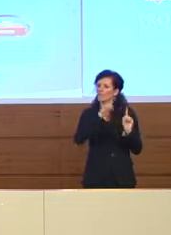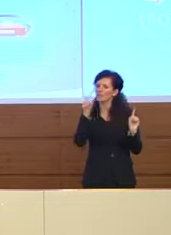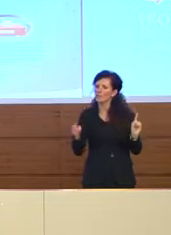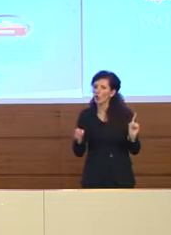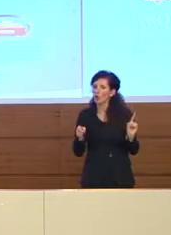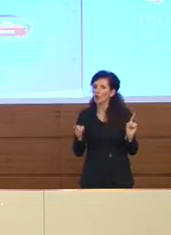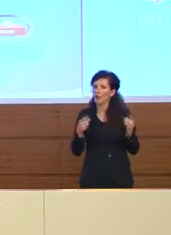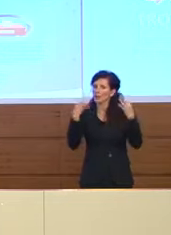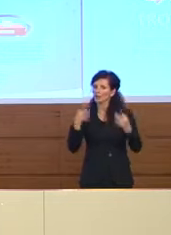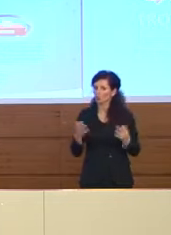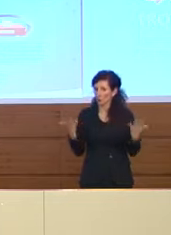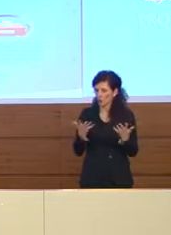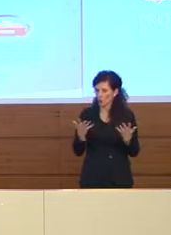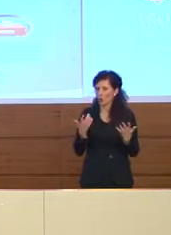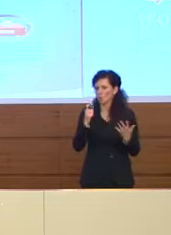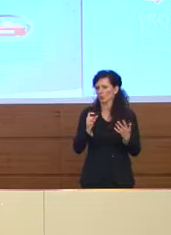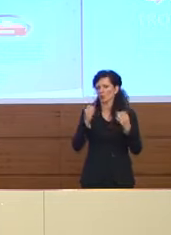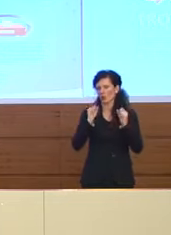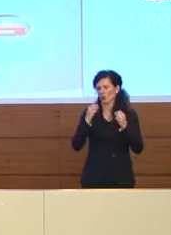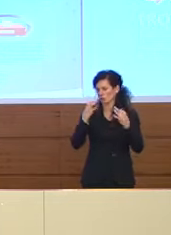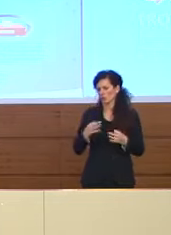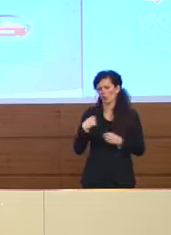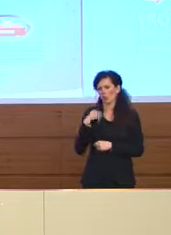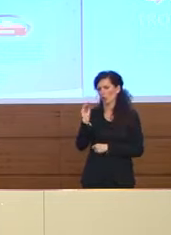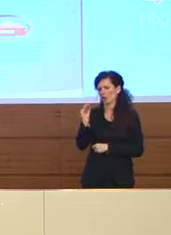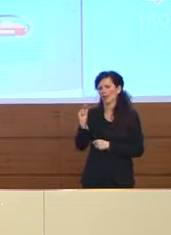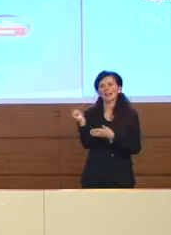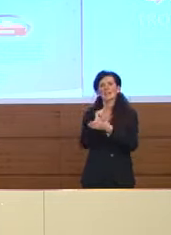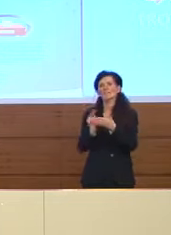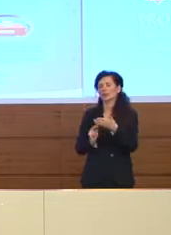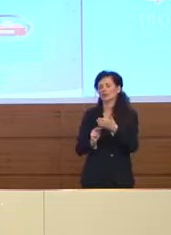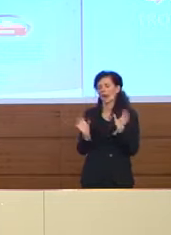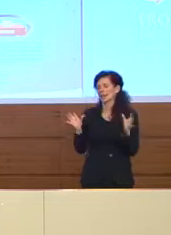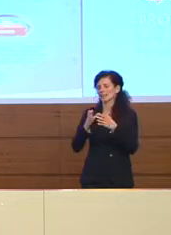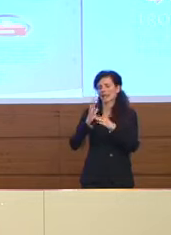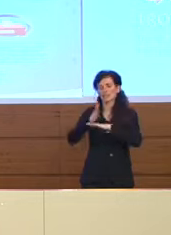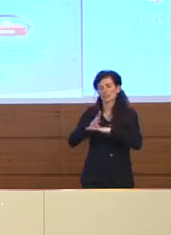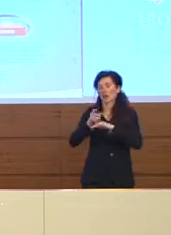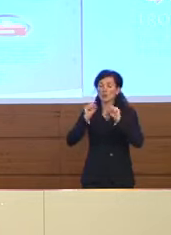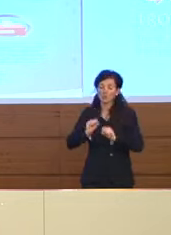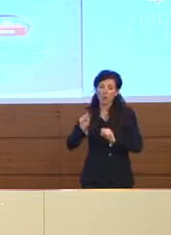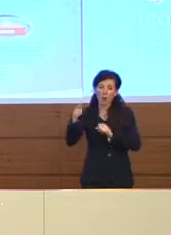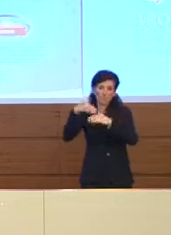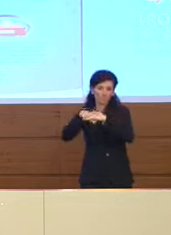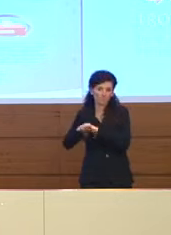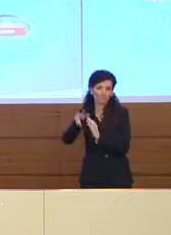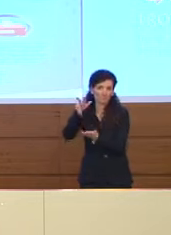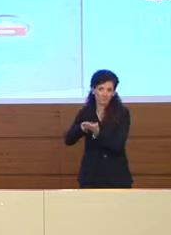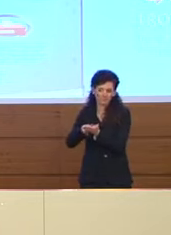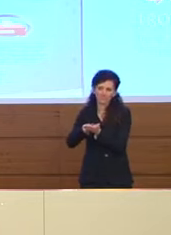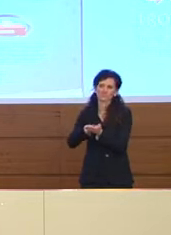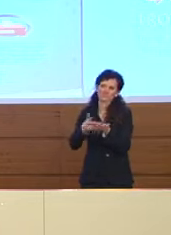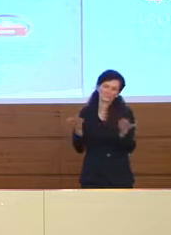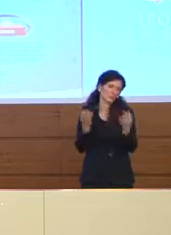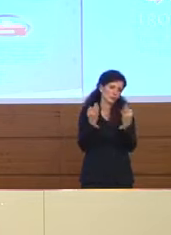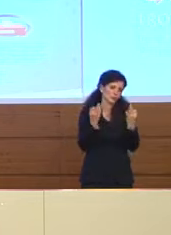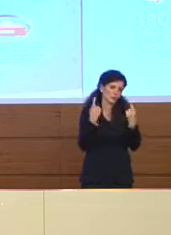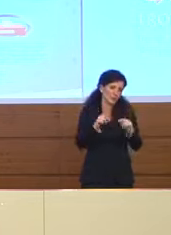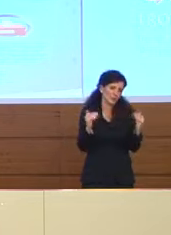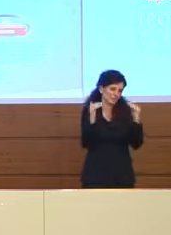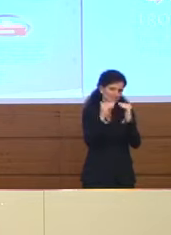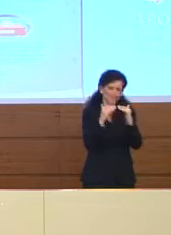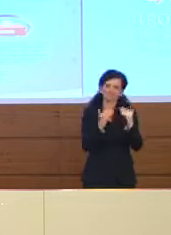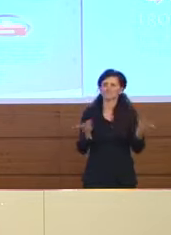qualche giorno chiederemo i verbali della tess forza anche se temo che resteranno segretati domanda roberts par condicio esatto credo